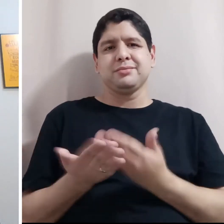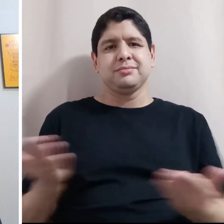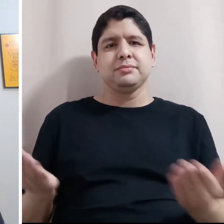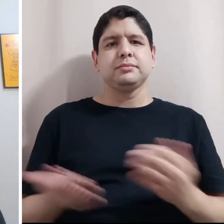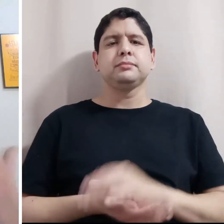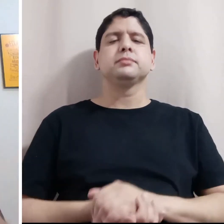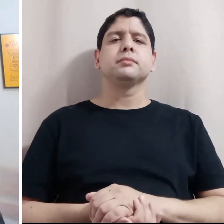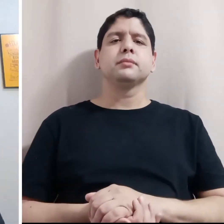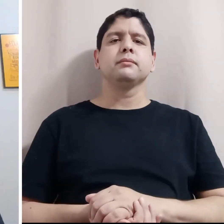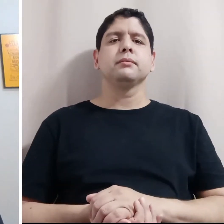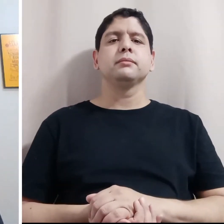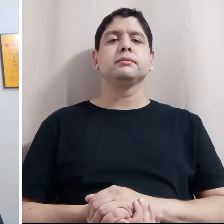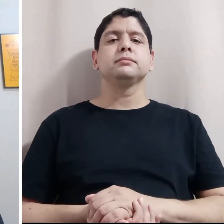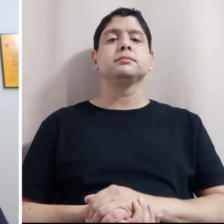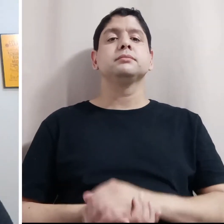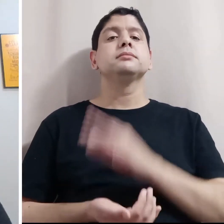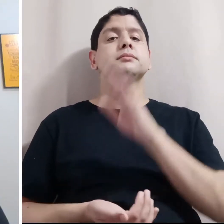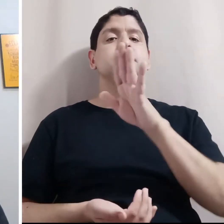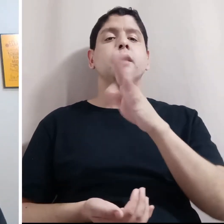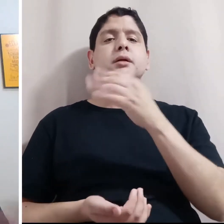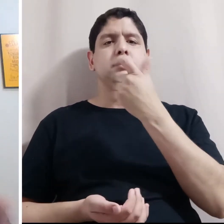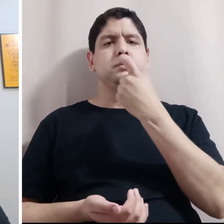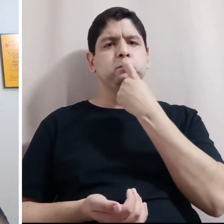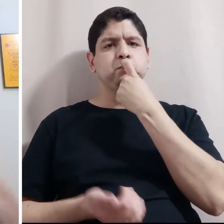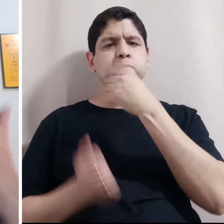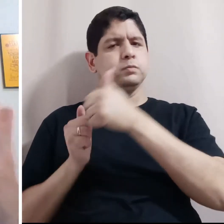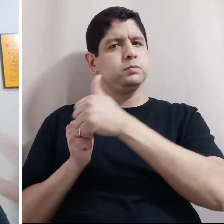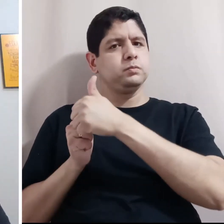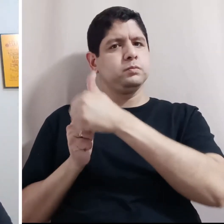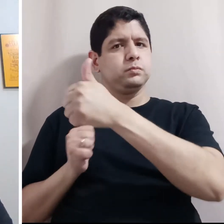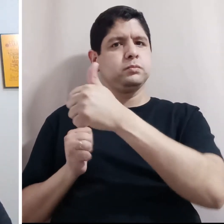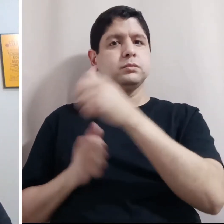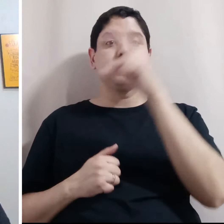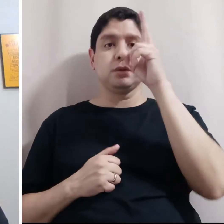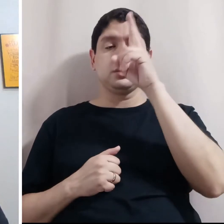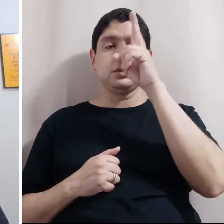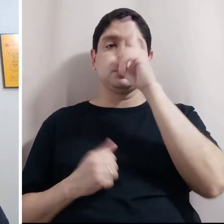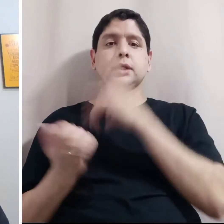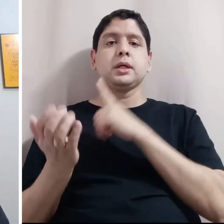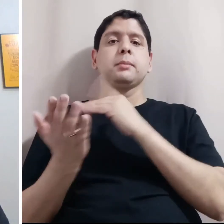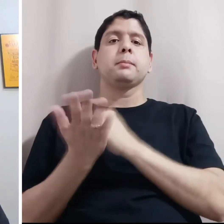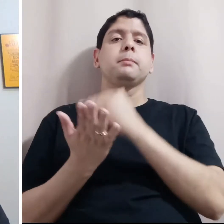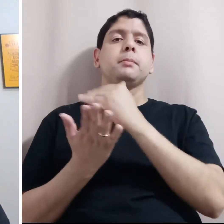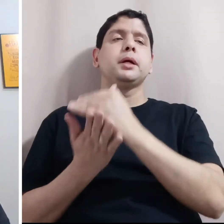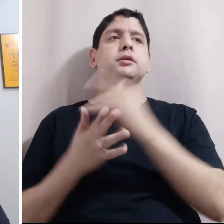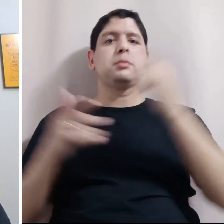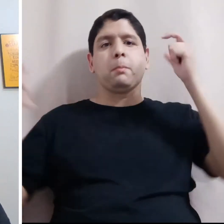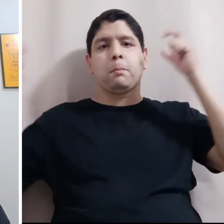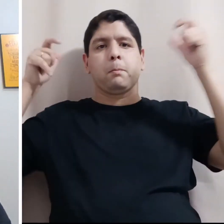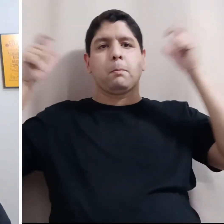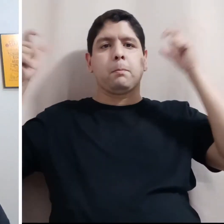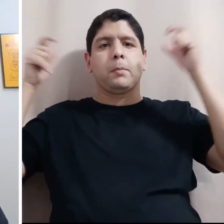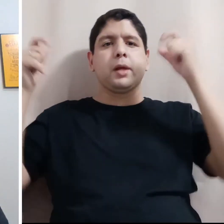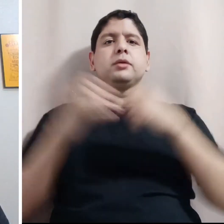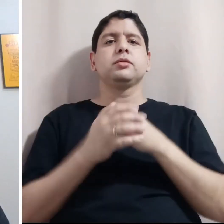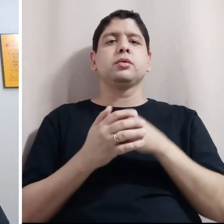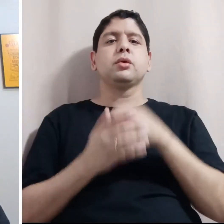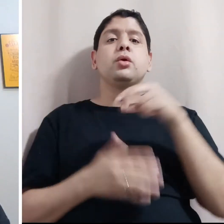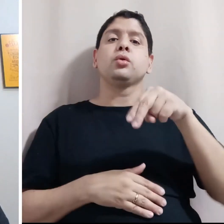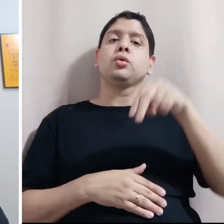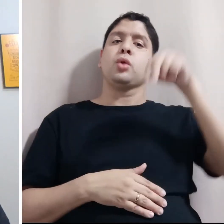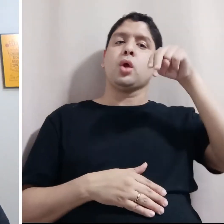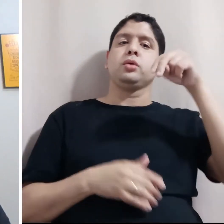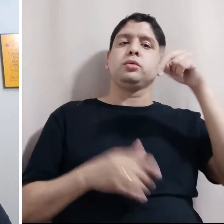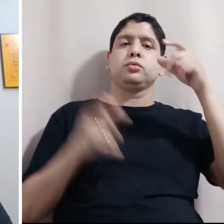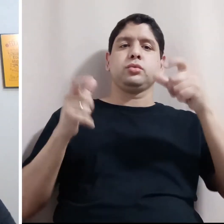Bem, ali pertinho deles, né? Mas tempos depois na história, aí já é mais para o México, mas